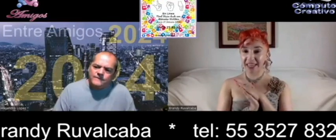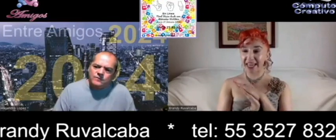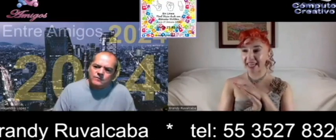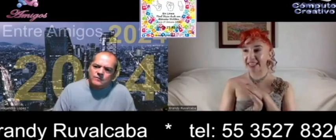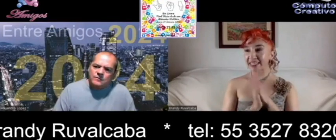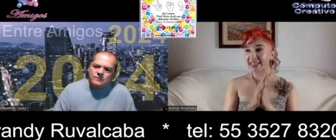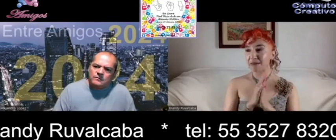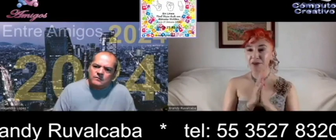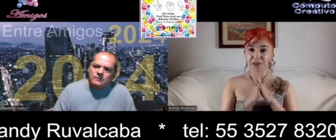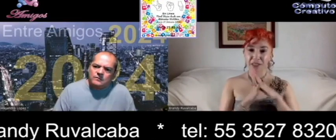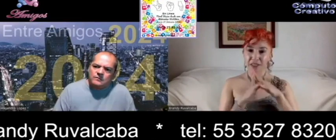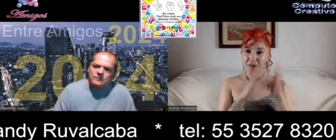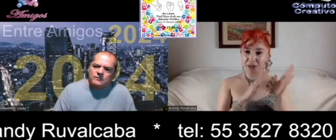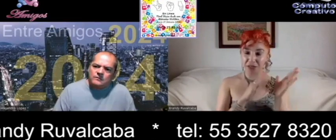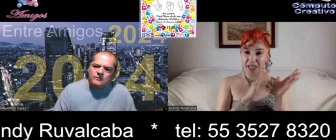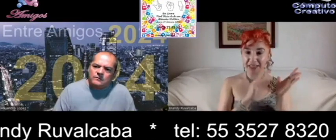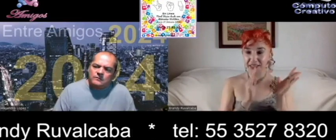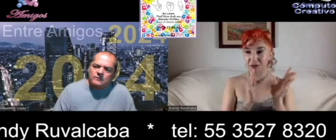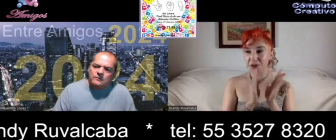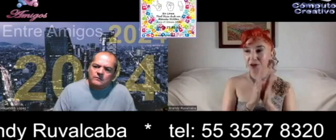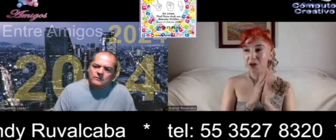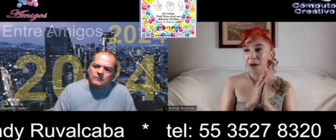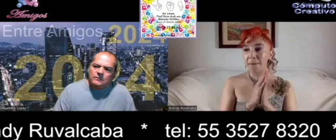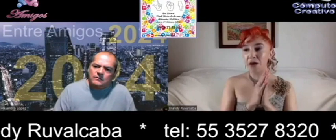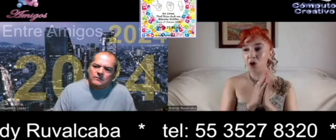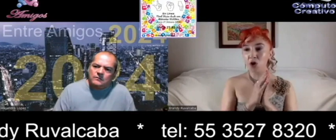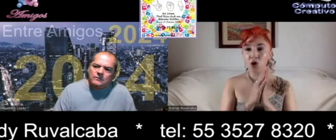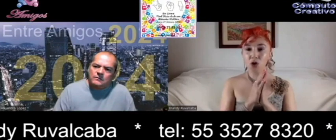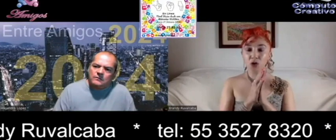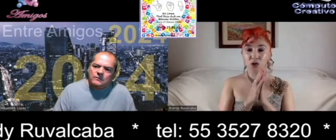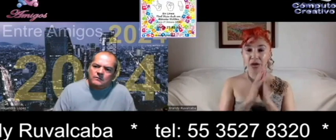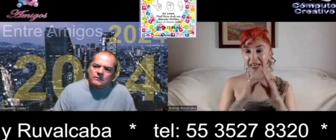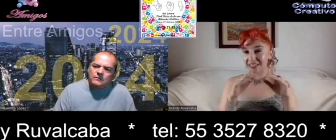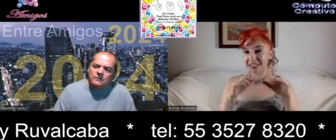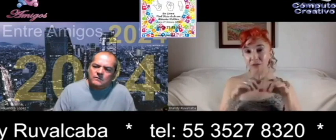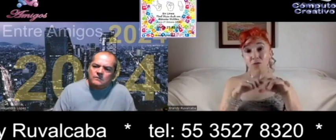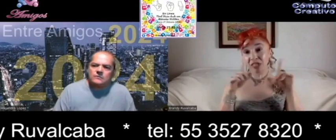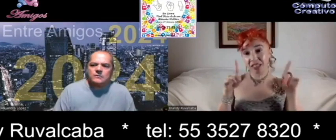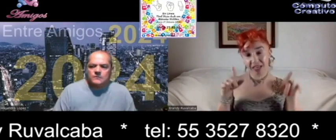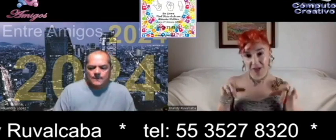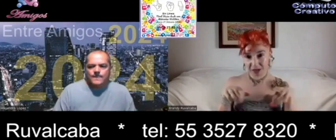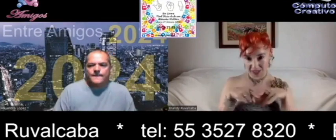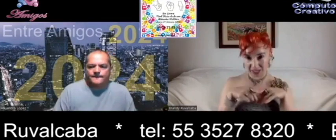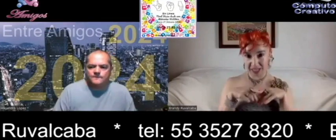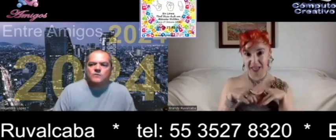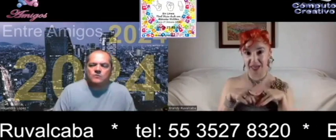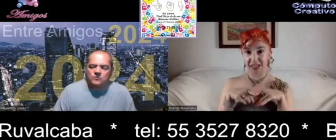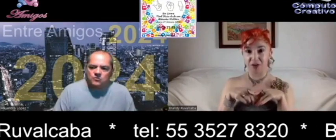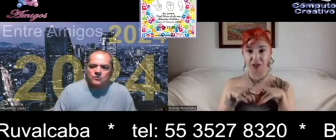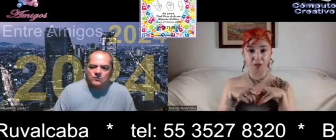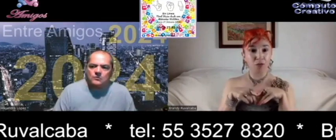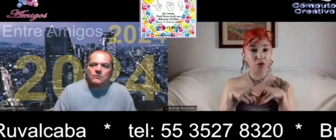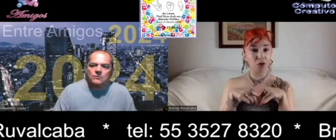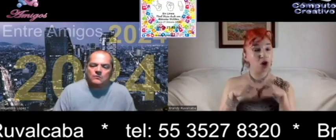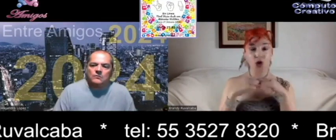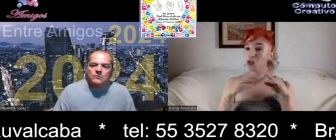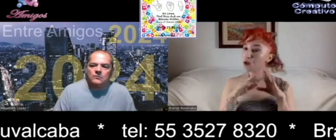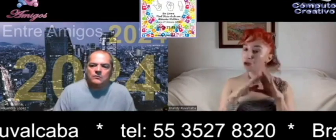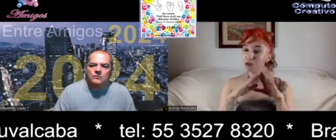importante es que, bueno, no sé si lo mencioné antes o no, pero existen muchas lenguas de señas alrededor del